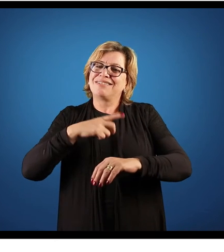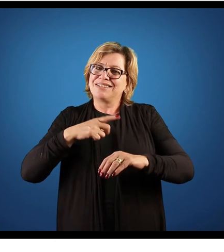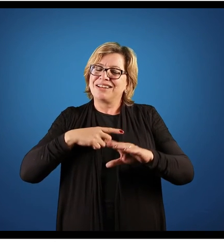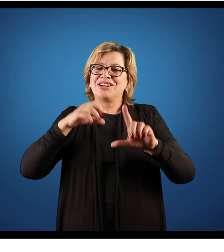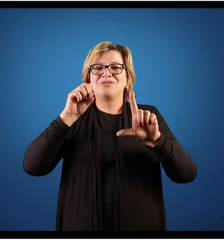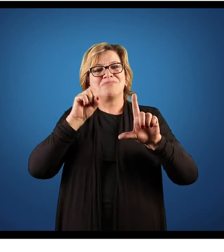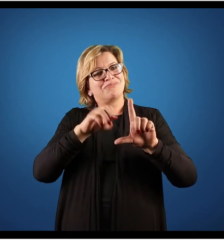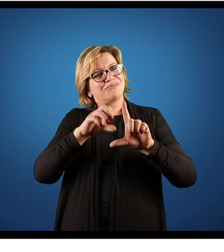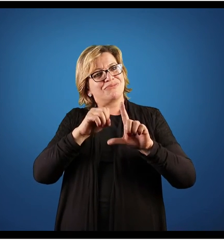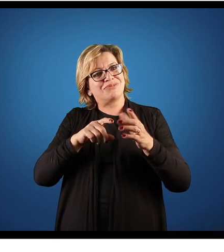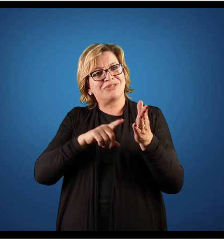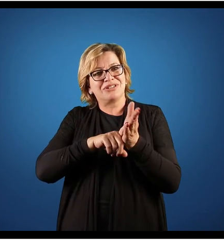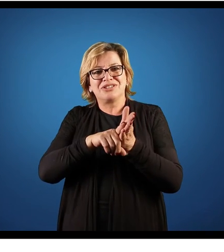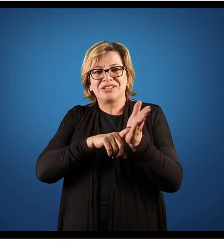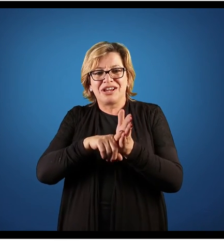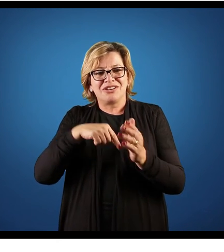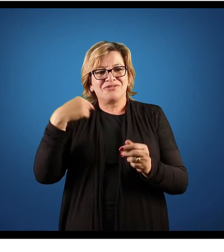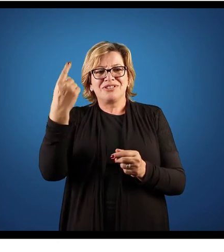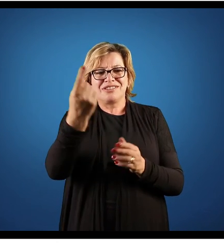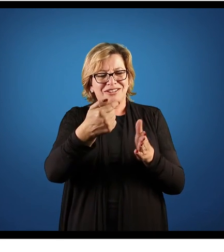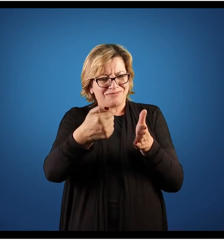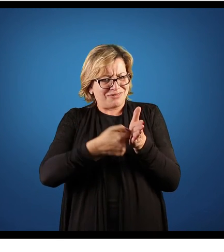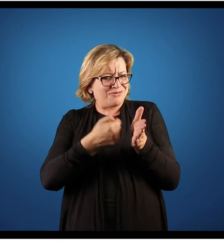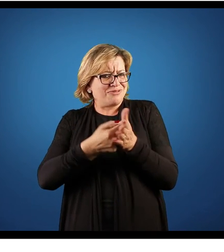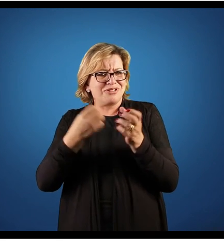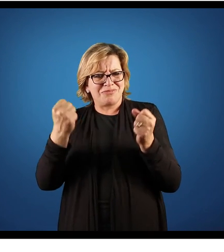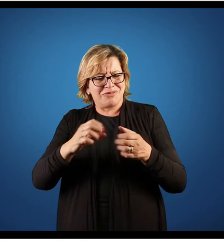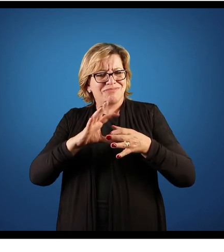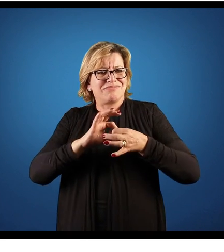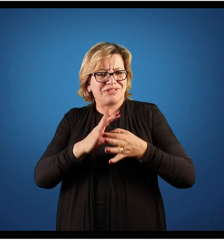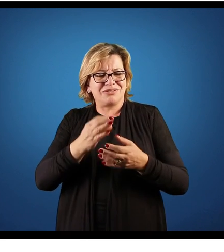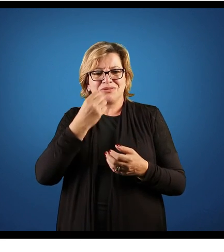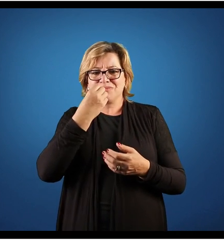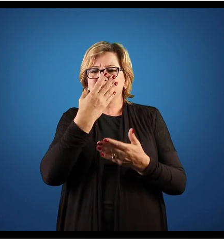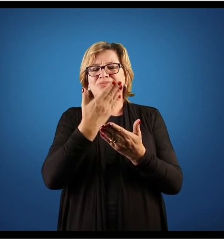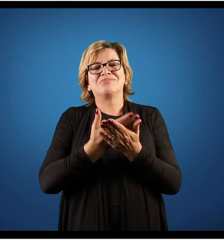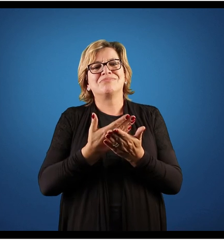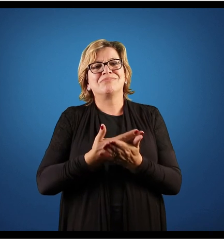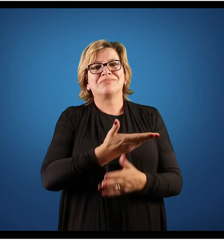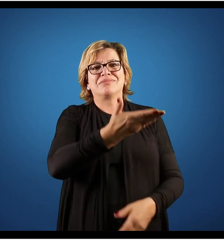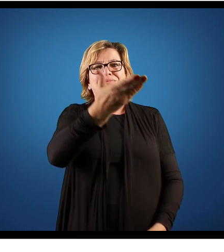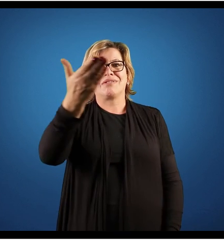questionário né nós ficamos à disposição os estudos a vocês